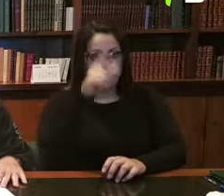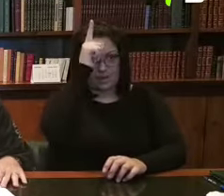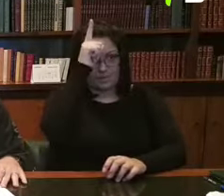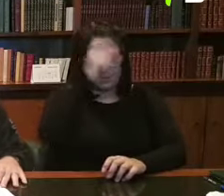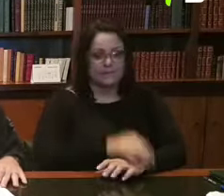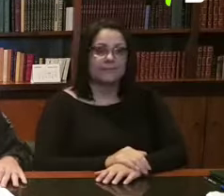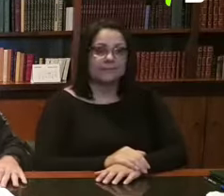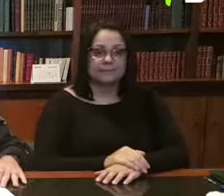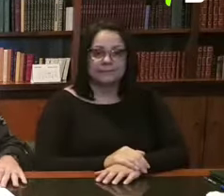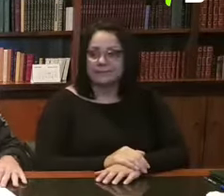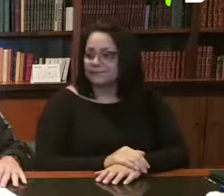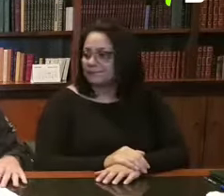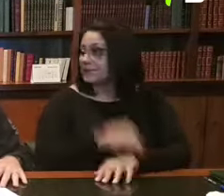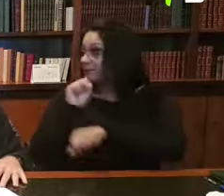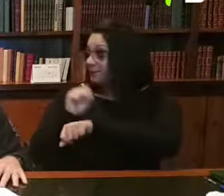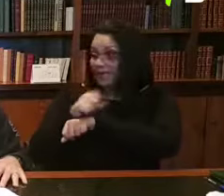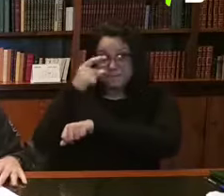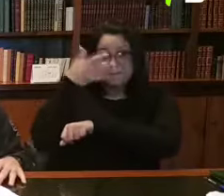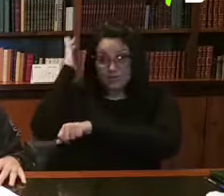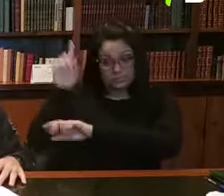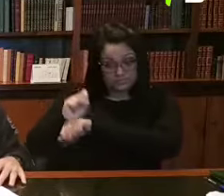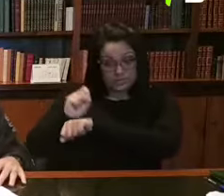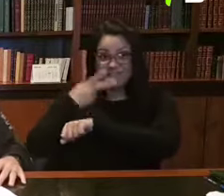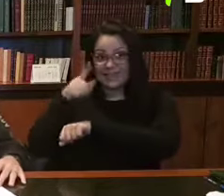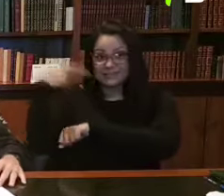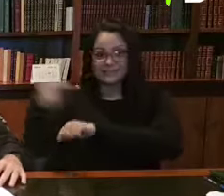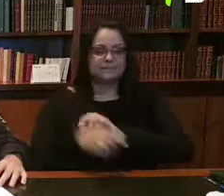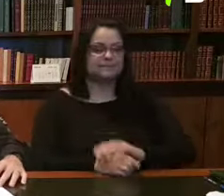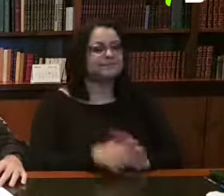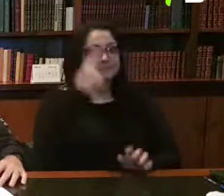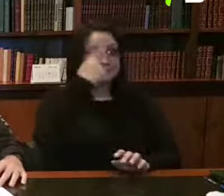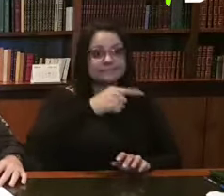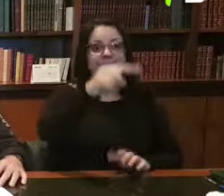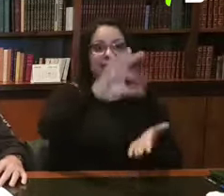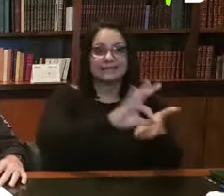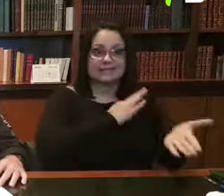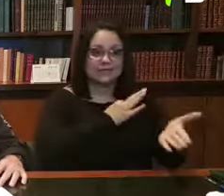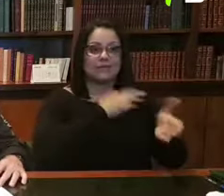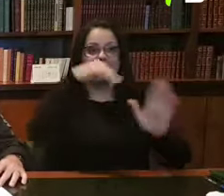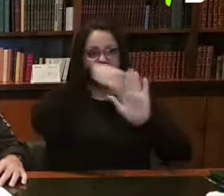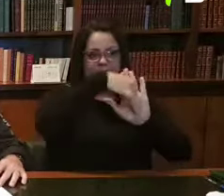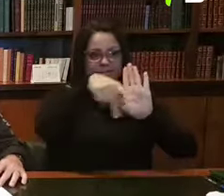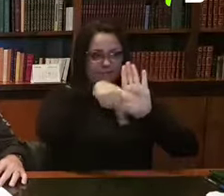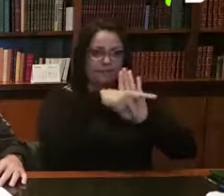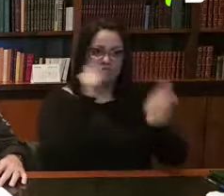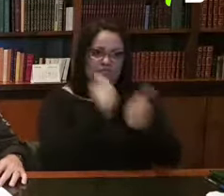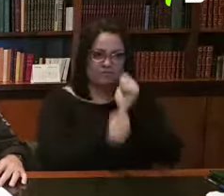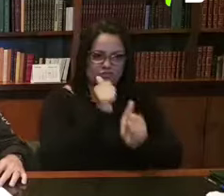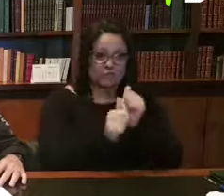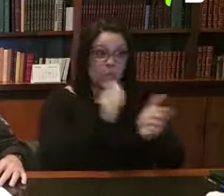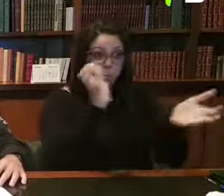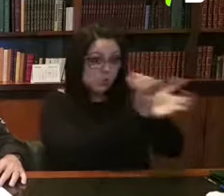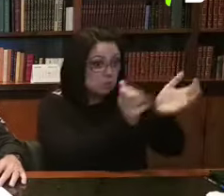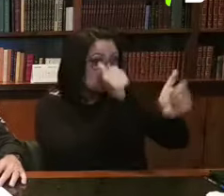ok tá chegando a paula vai pó tranquilo prazer assinando a semana medida provisória do futebol os times